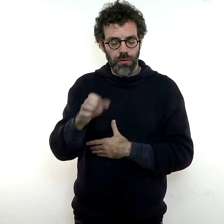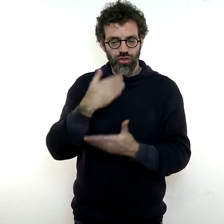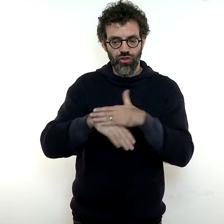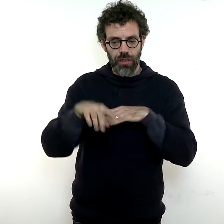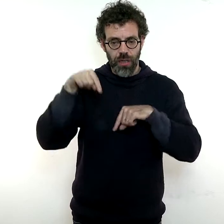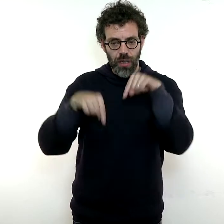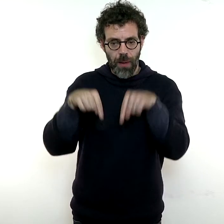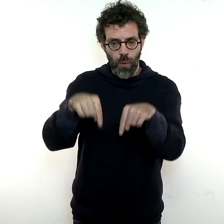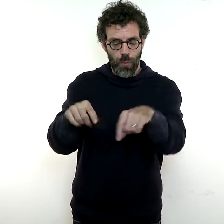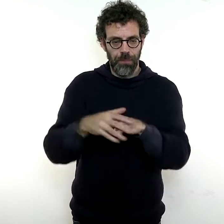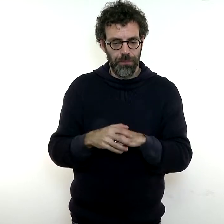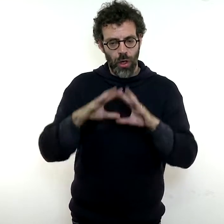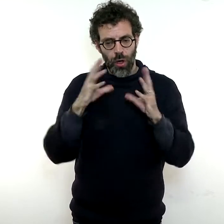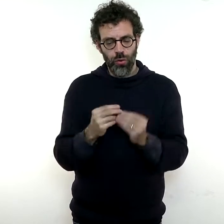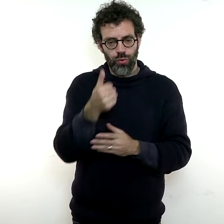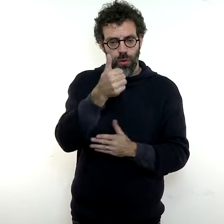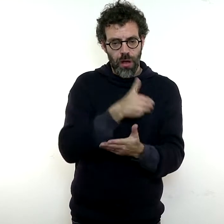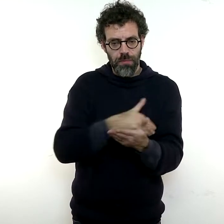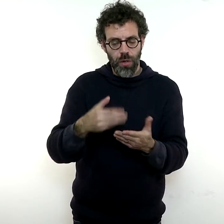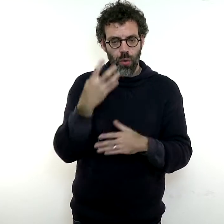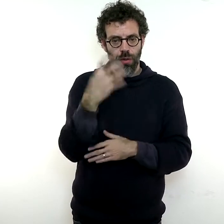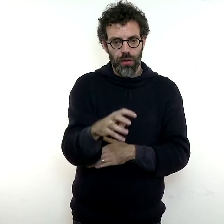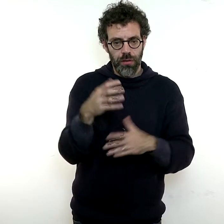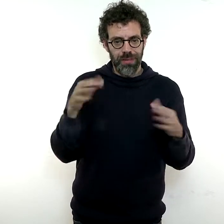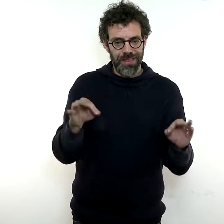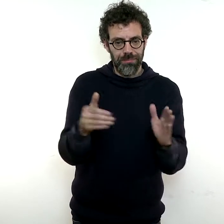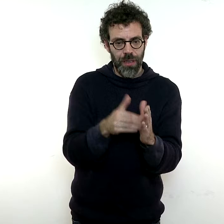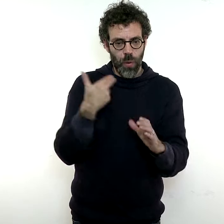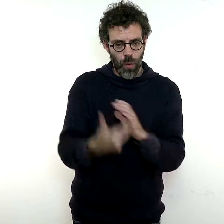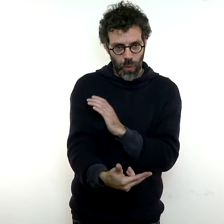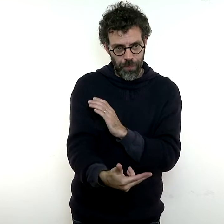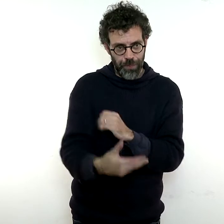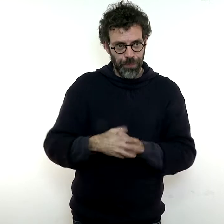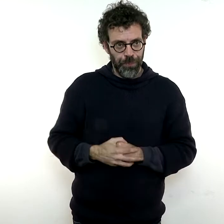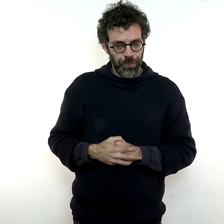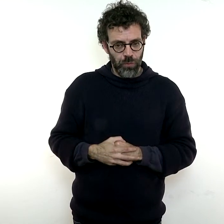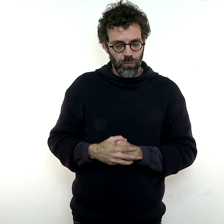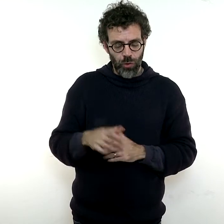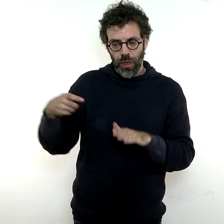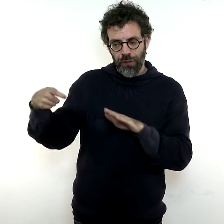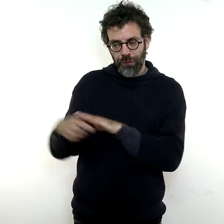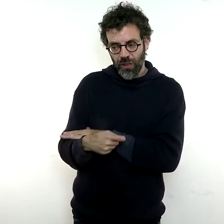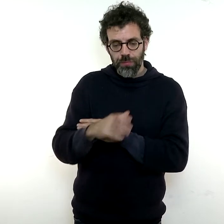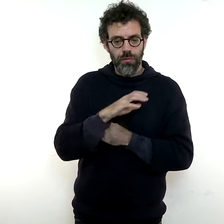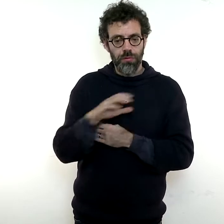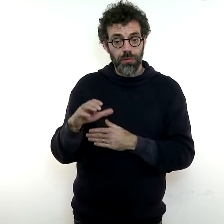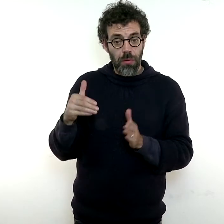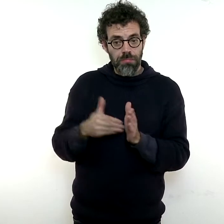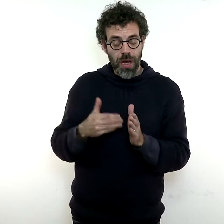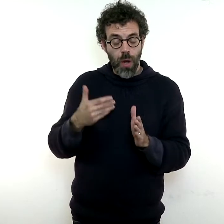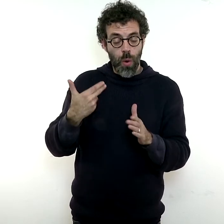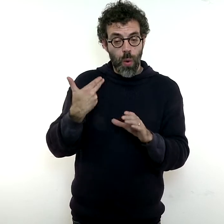une autorisation de programme de 1 410 000 € et un début de financement de 100 000 €.